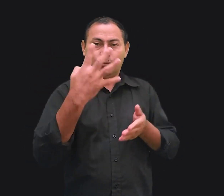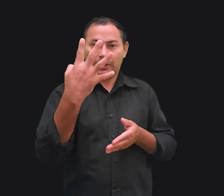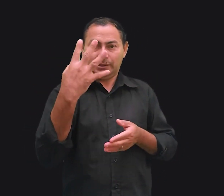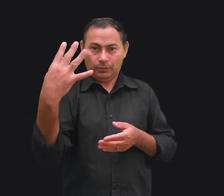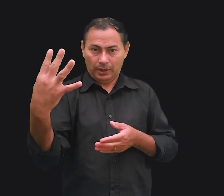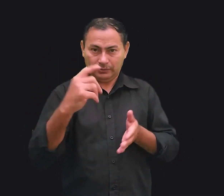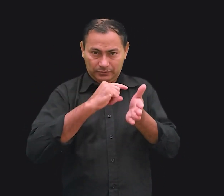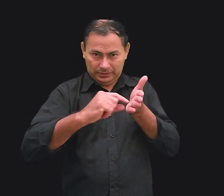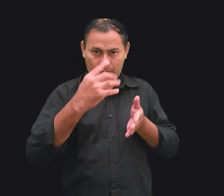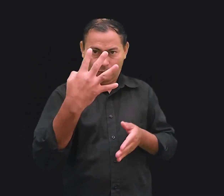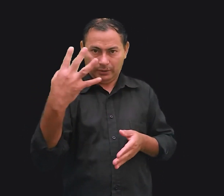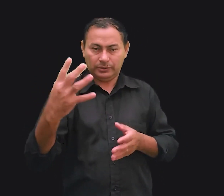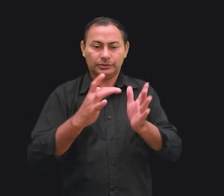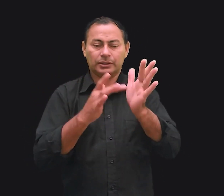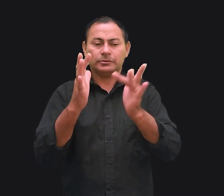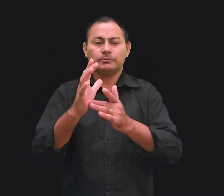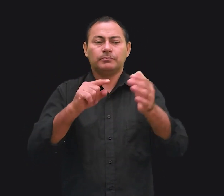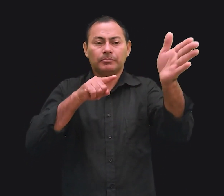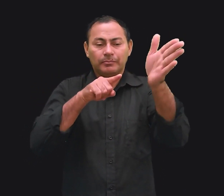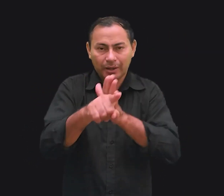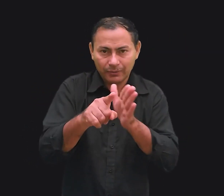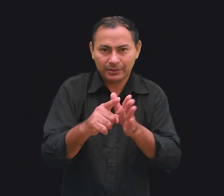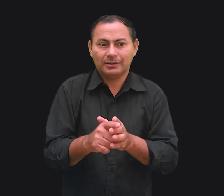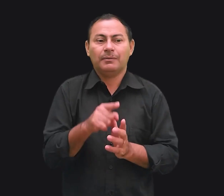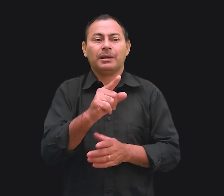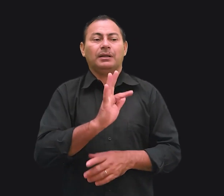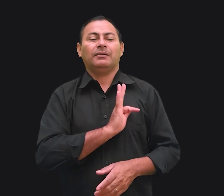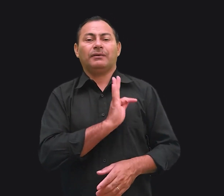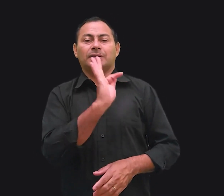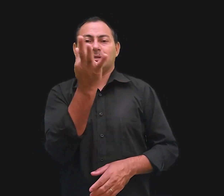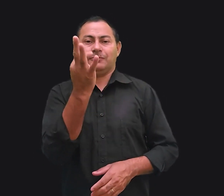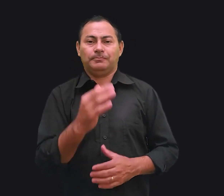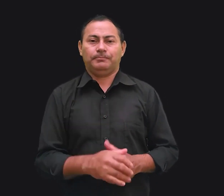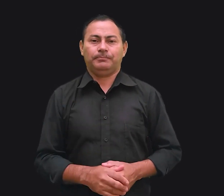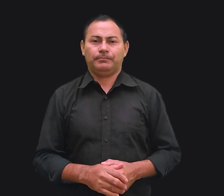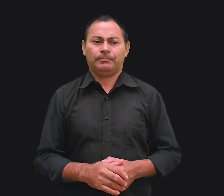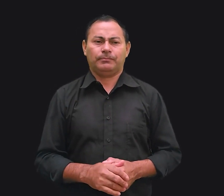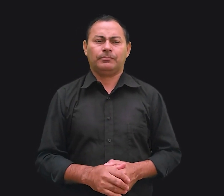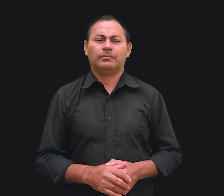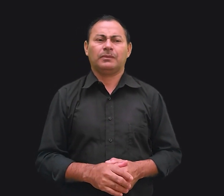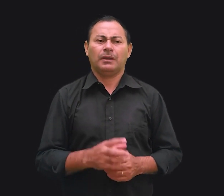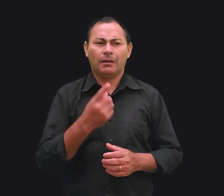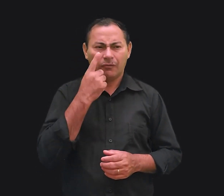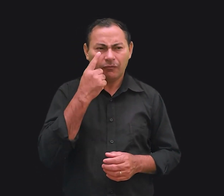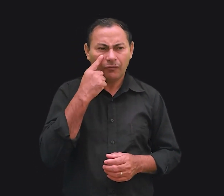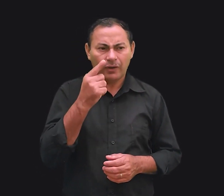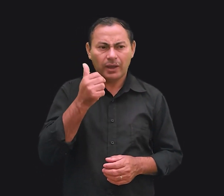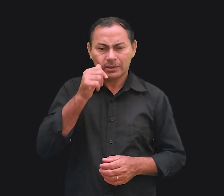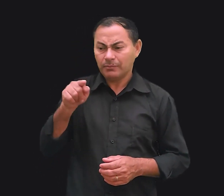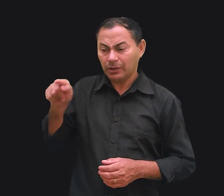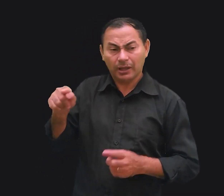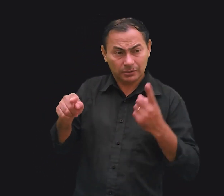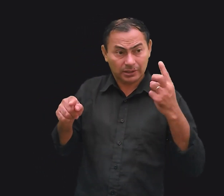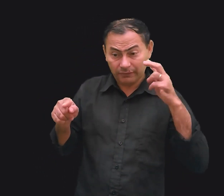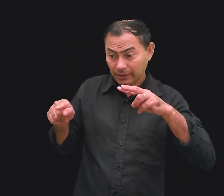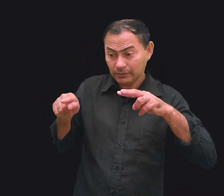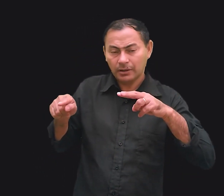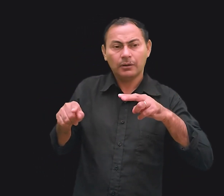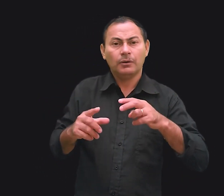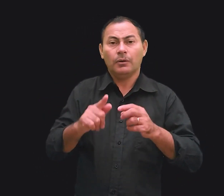versículo 44, Jesus faz uma pergunta tremenda para aquele fariseu. Vê esta mulher?